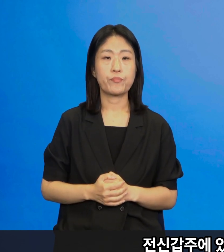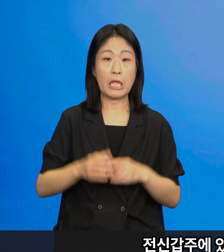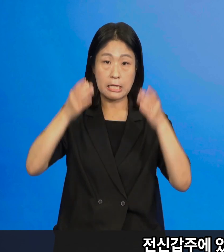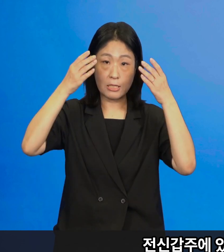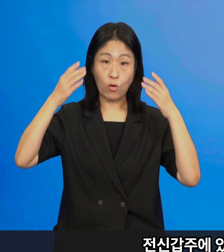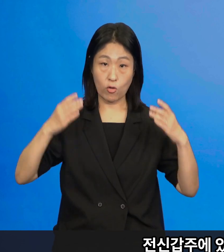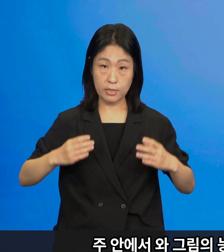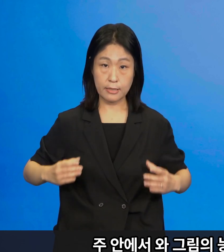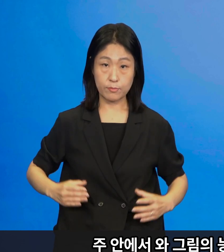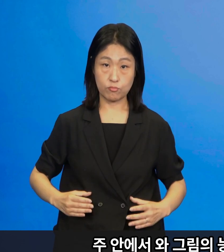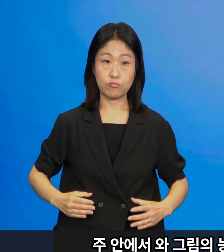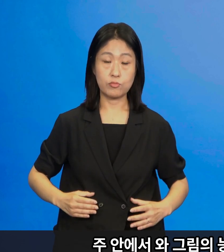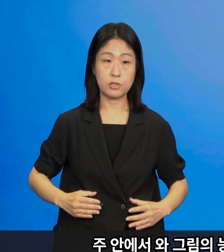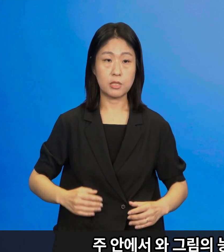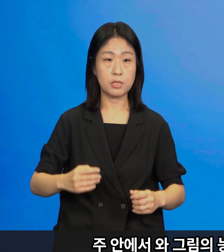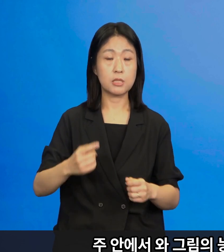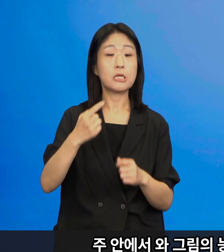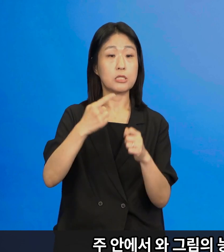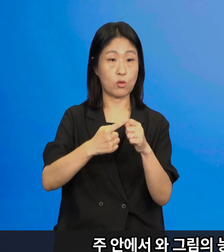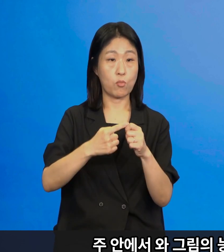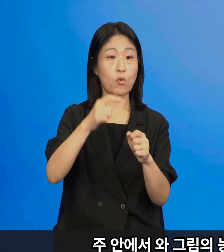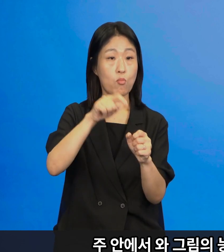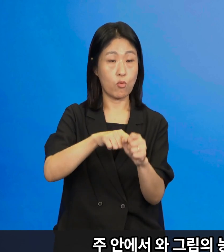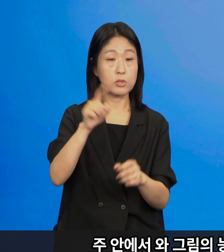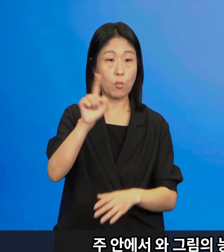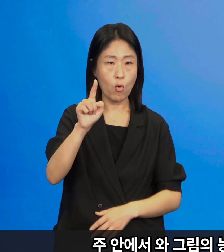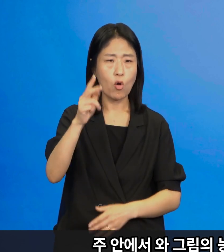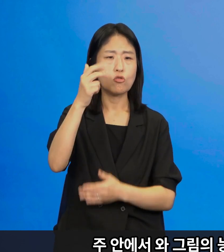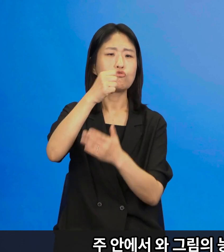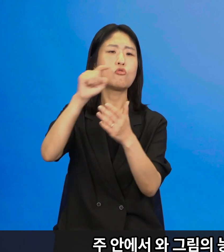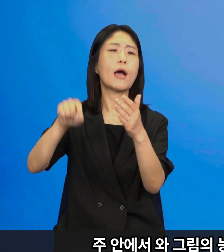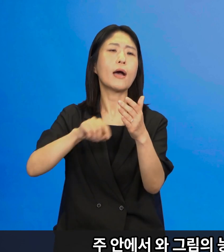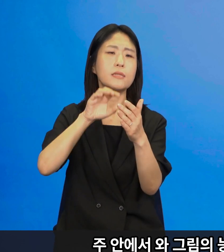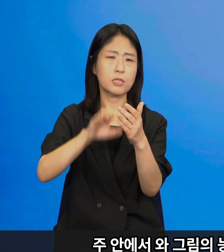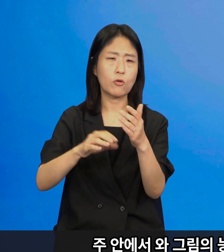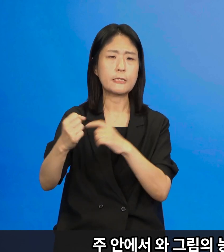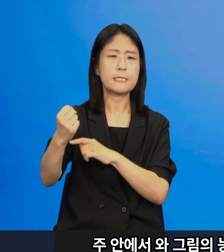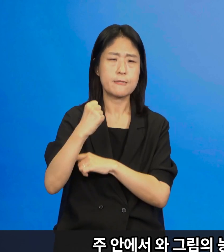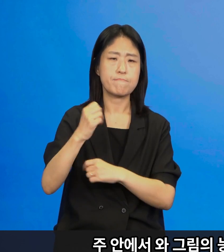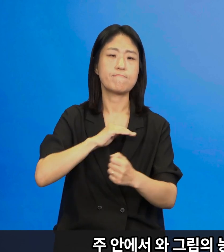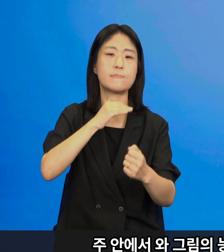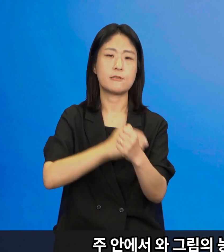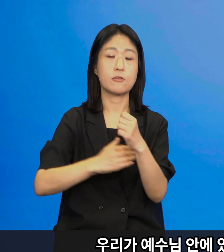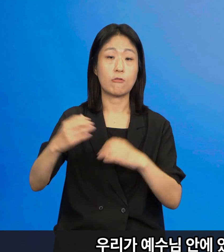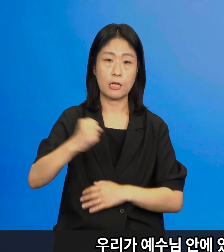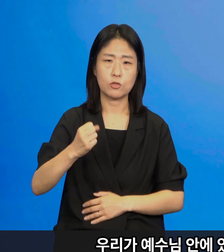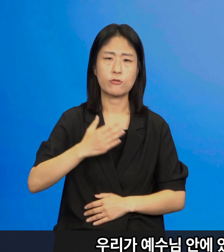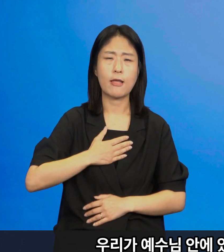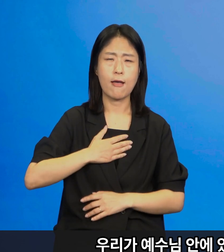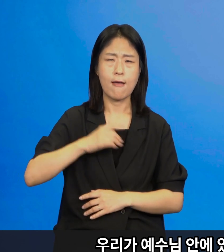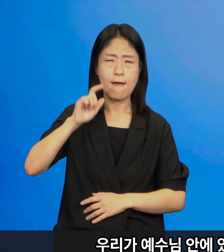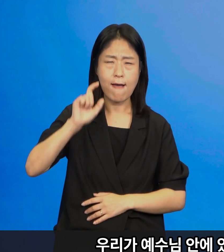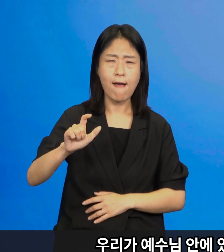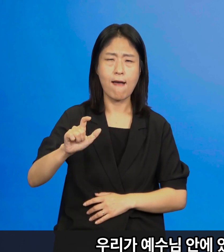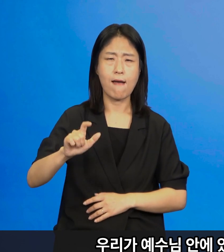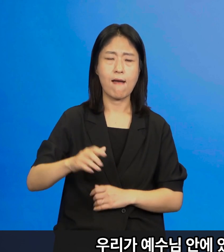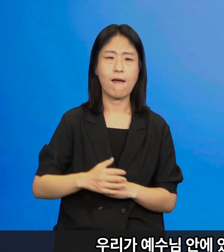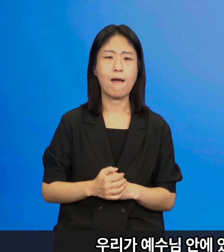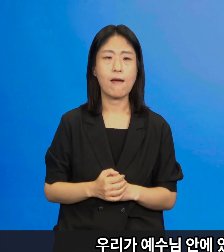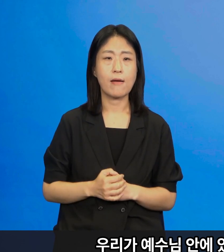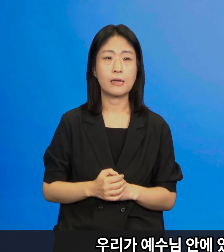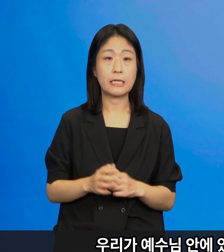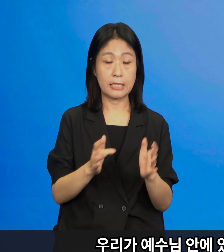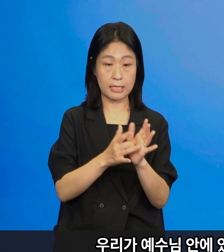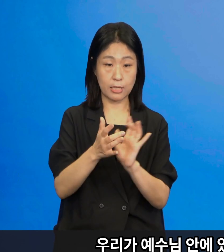번째 목적은요, 주 안에서와 그 힘의 능력으로 강건해지는 거예요. 우리가 예수님